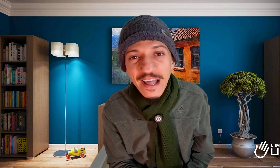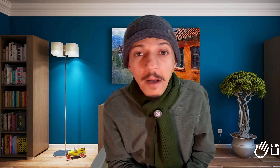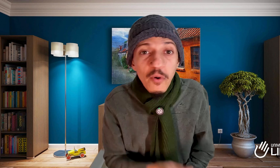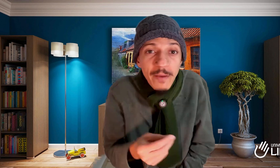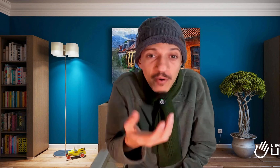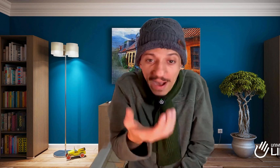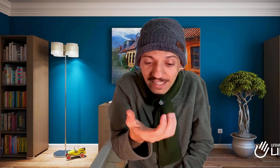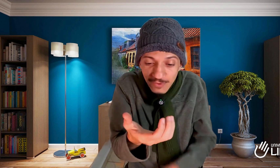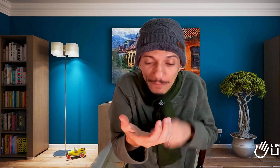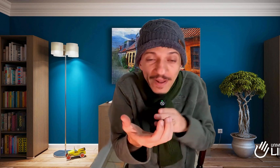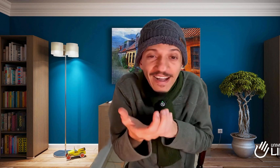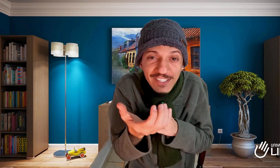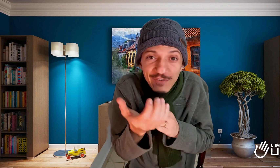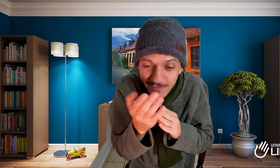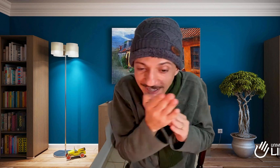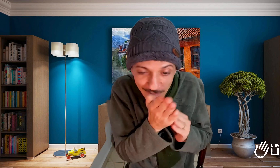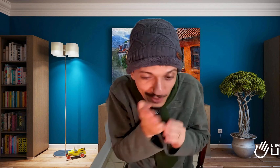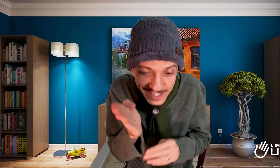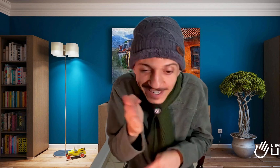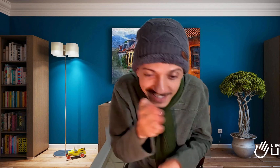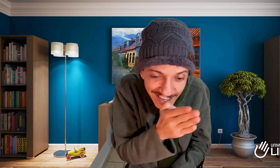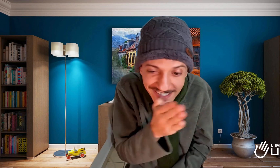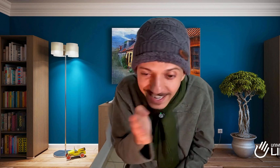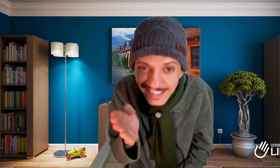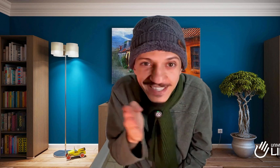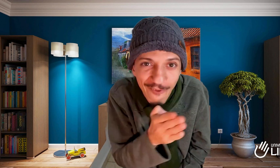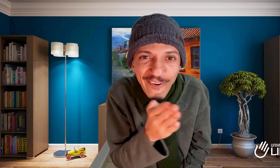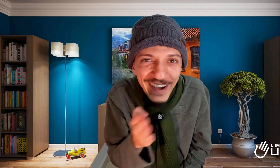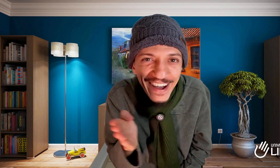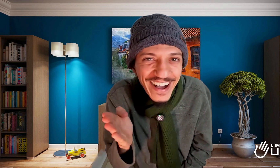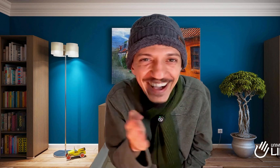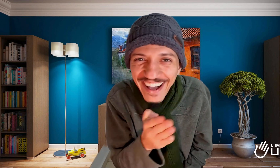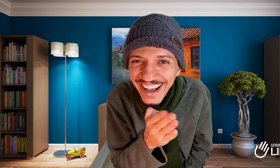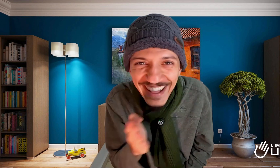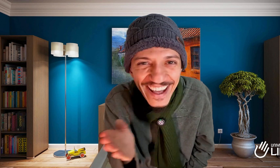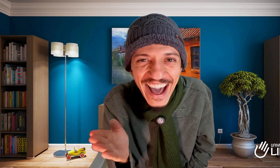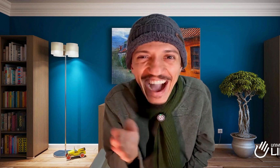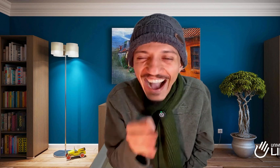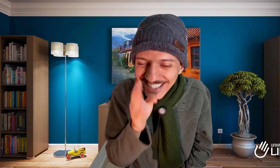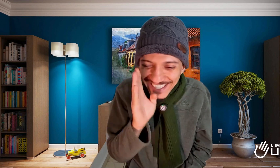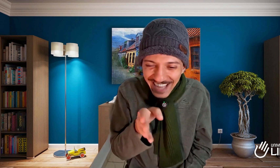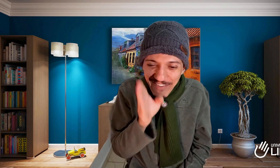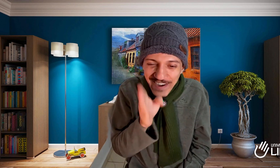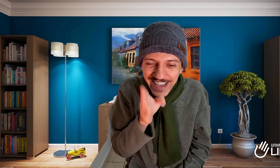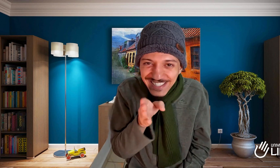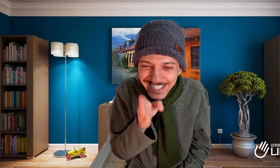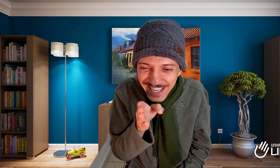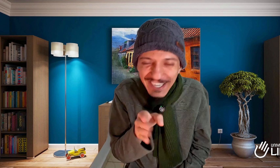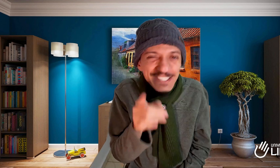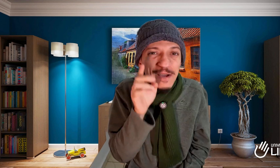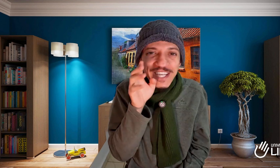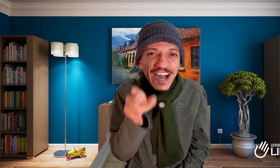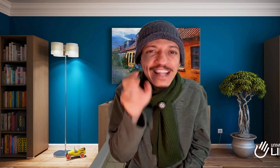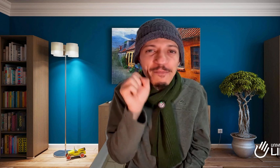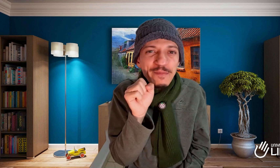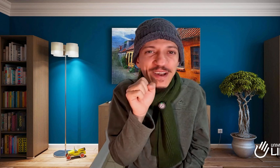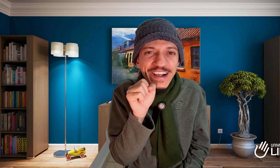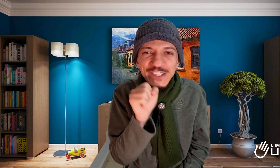Porque por mais que no aplicativo estivesse mostrando ali a direção, a gente estava indo assim, já tinha chegado na primeira cachoeira,